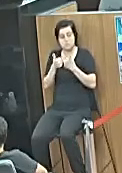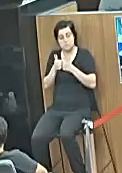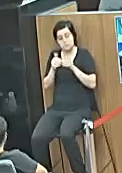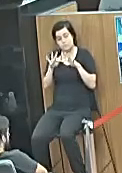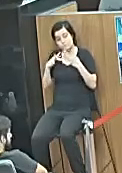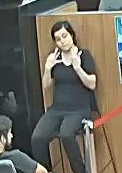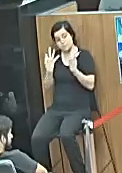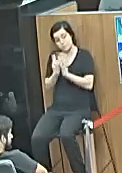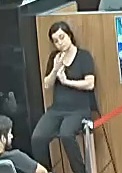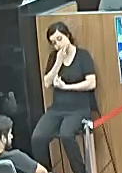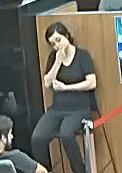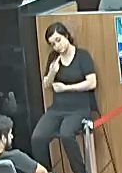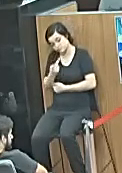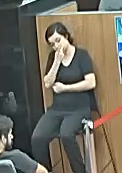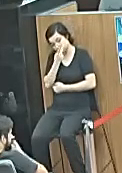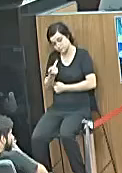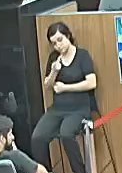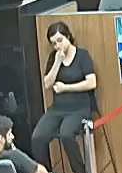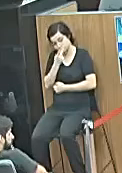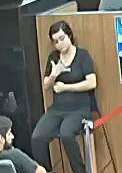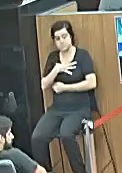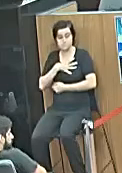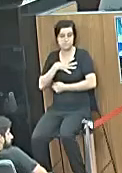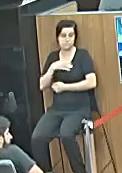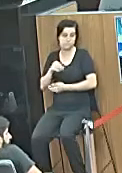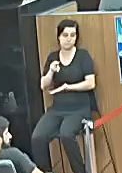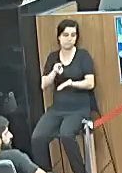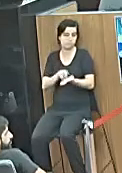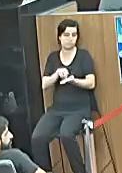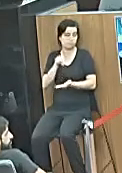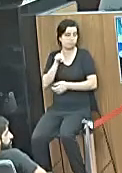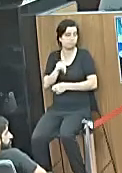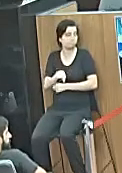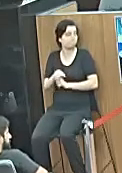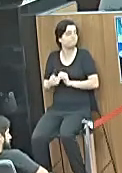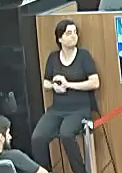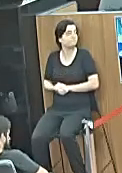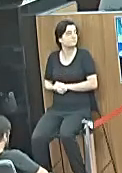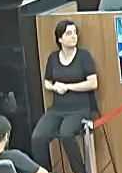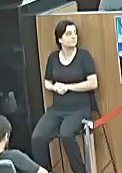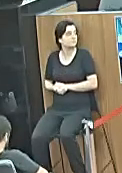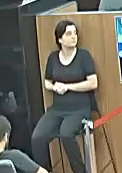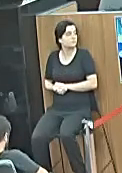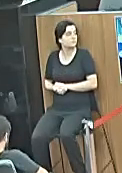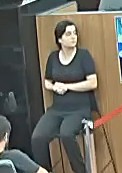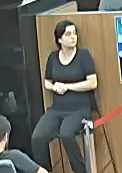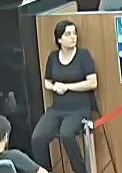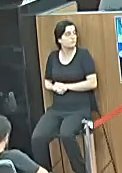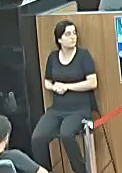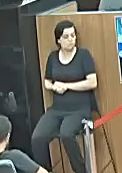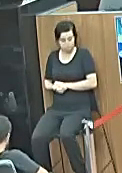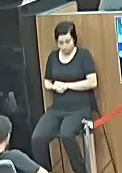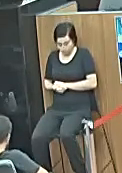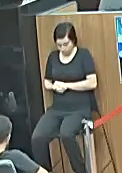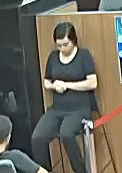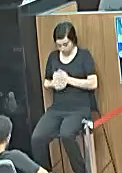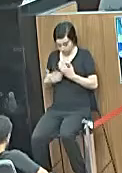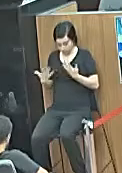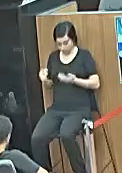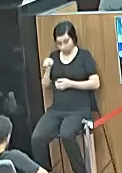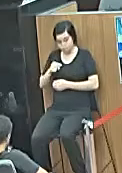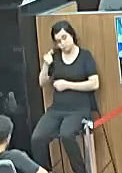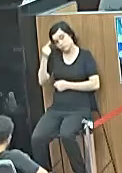famílias em visitação aos filhos internados no centro sócio educativos esta ação foi pensada para